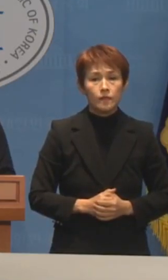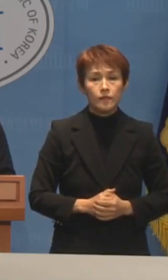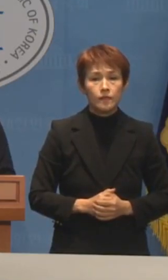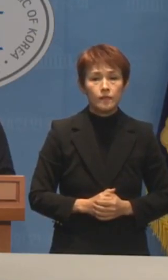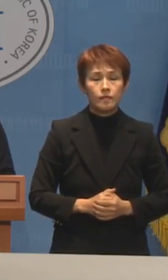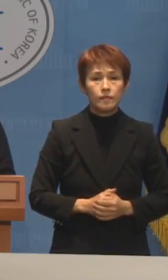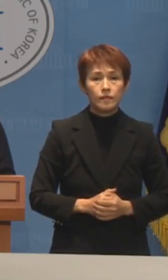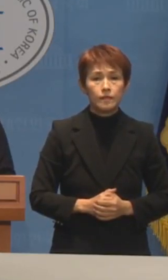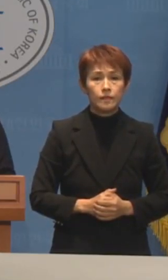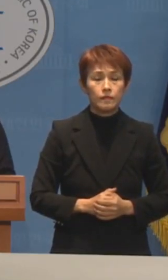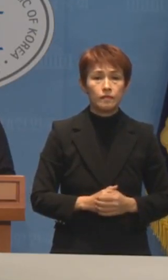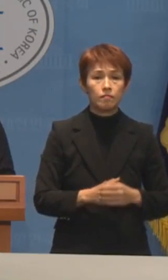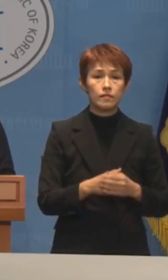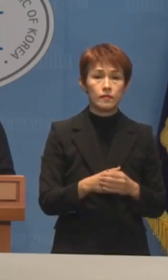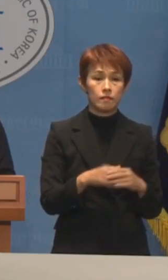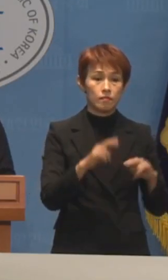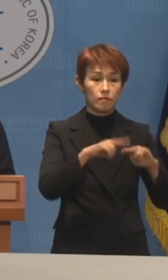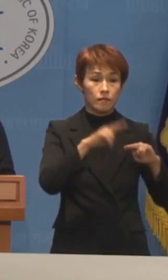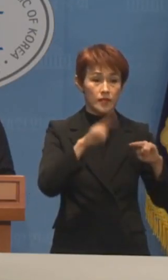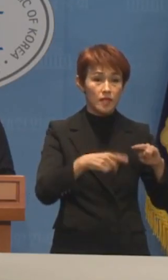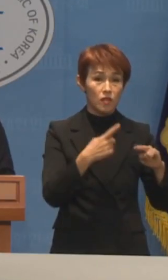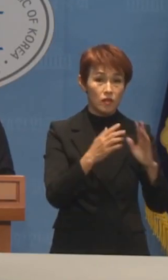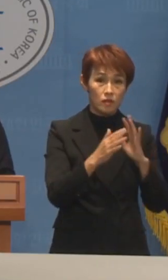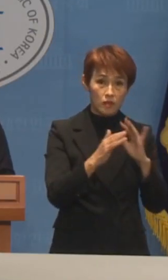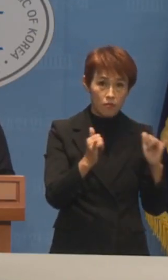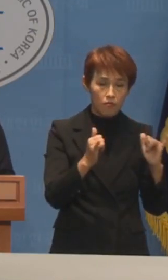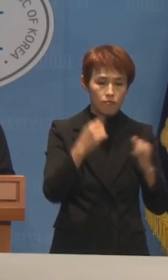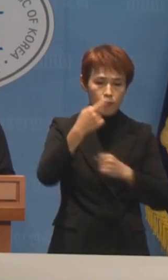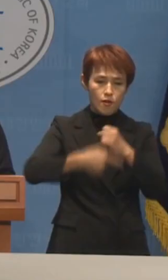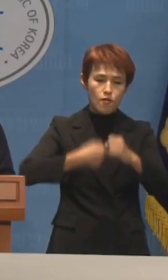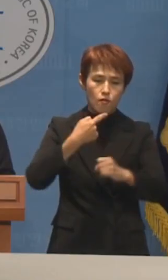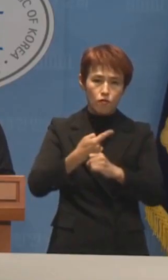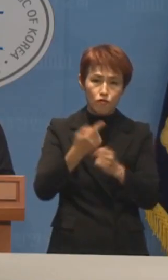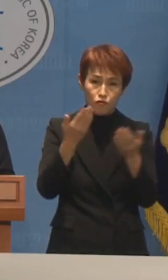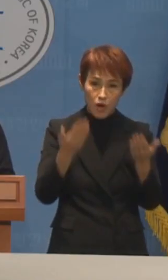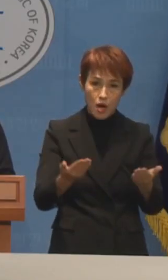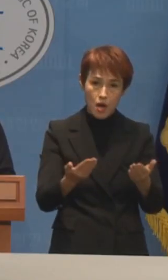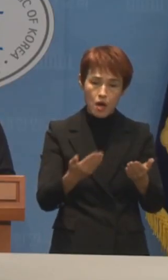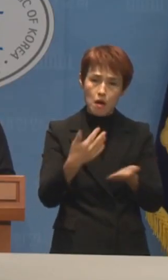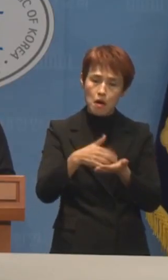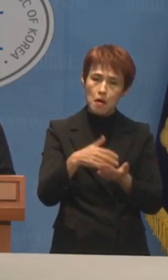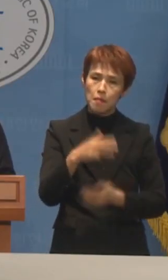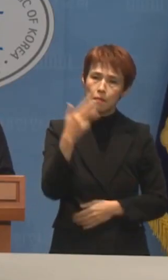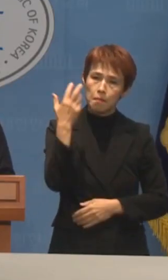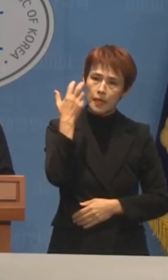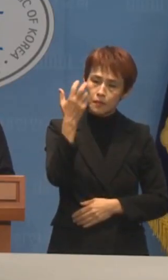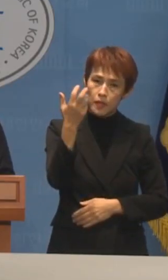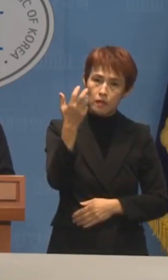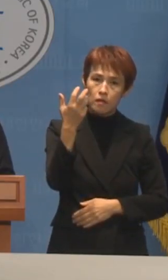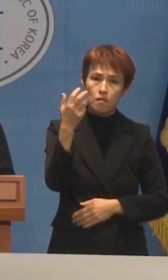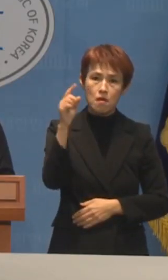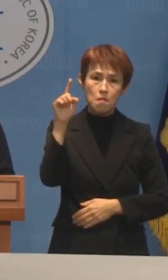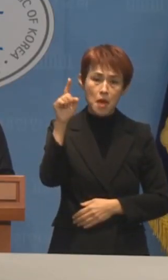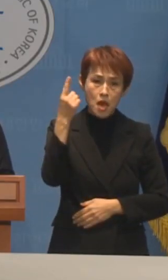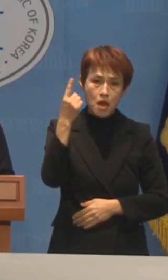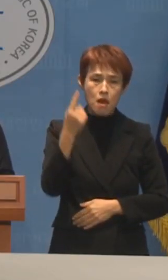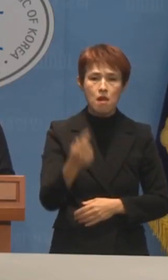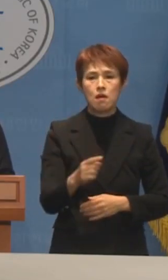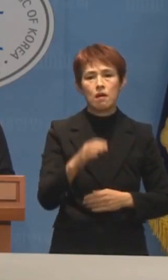현재 퇴직 직전의 집배원이 자신의 쌓인 연가를 80일, 지금은 100일도 넘고